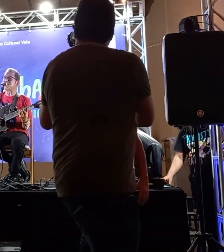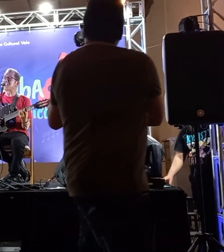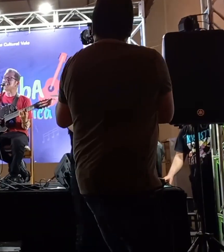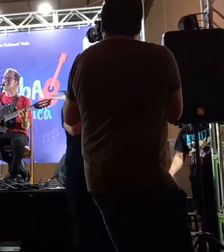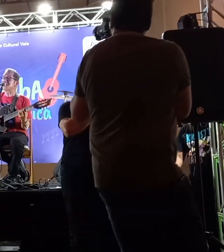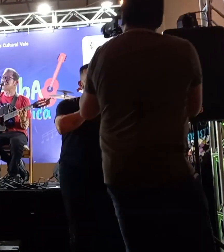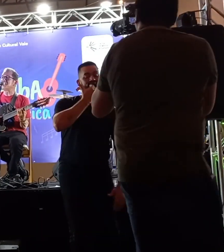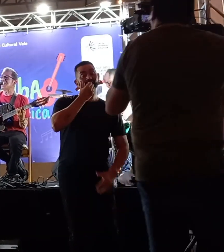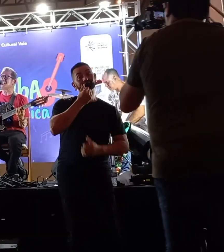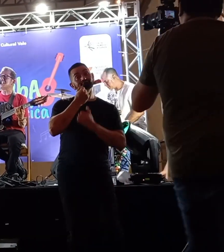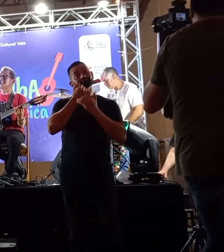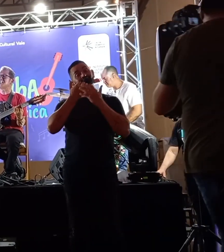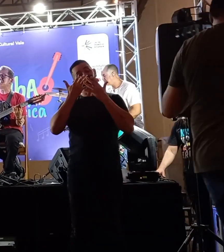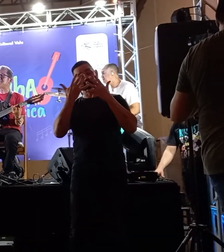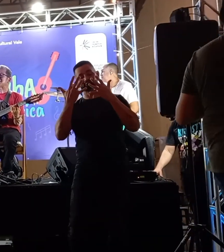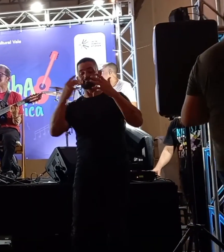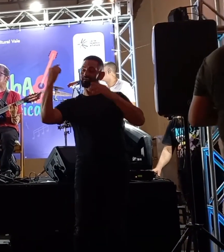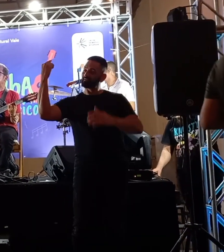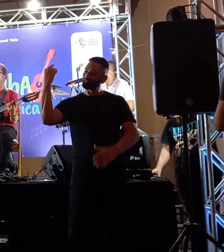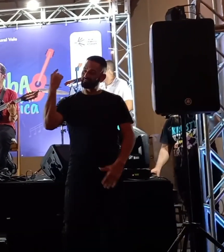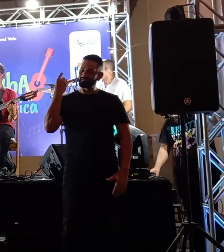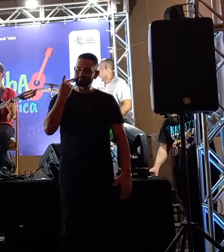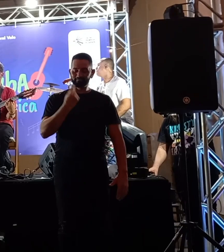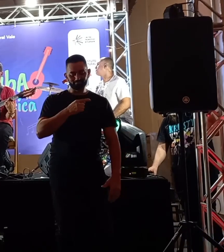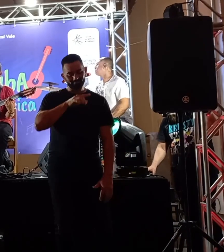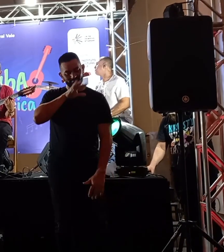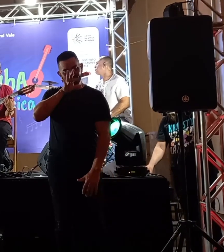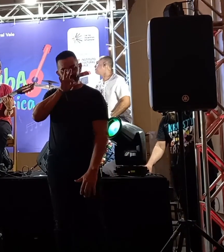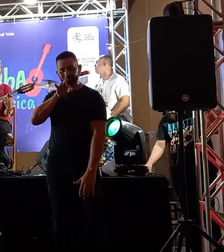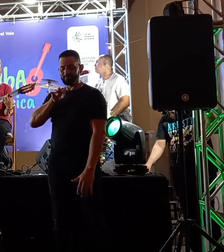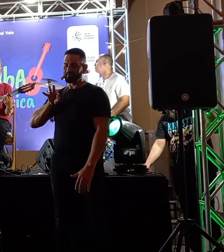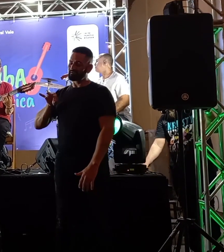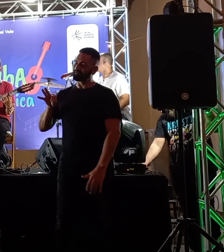Ainda bem que vim, passarinho,